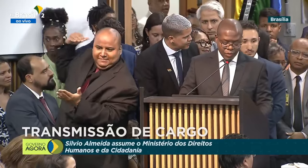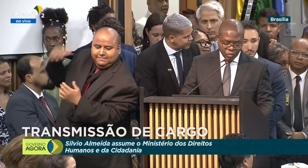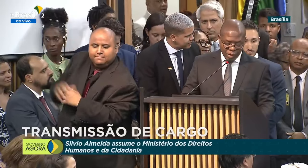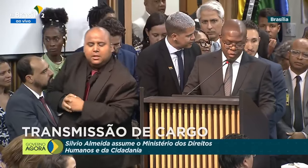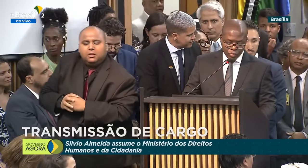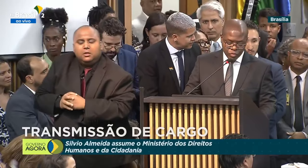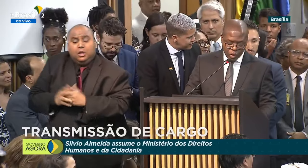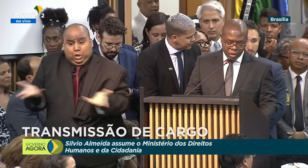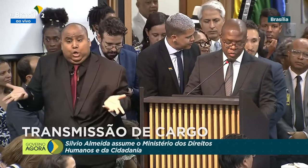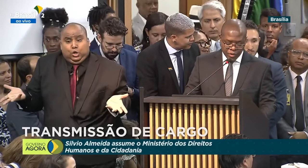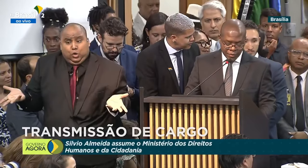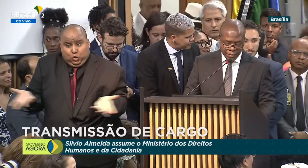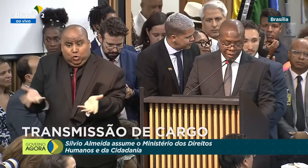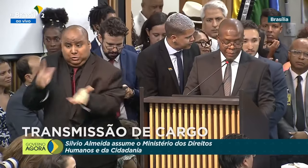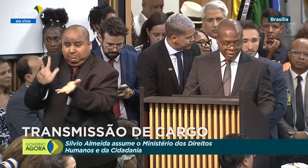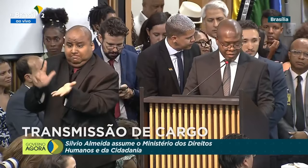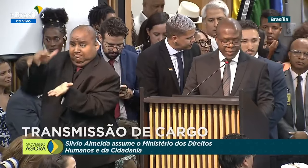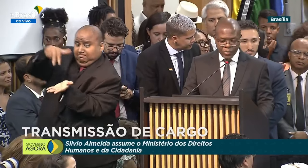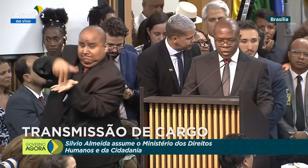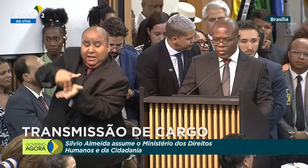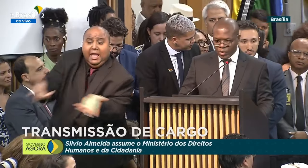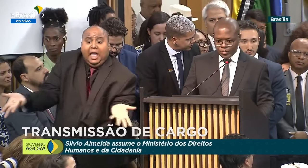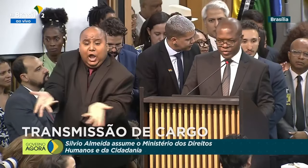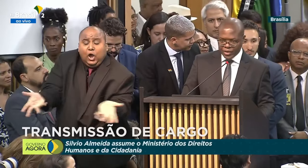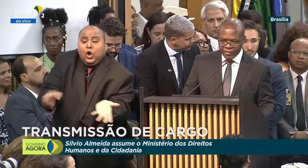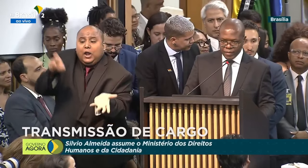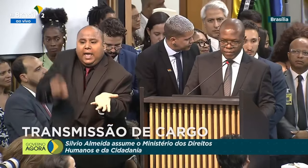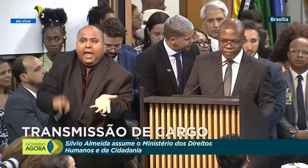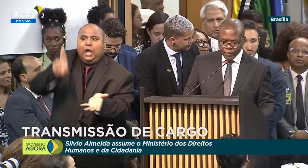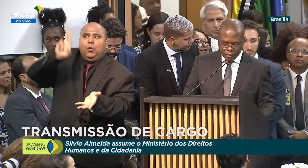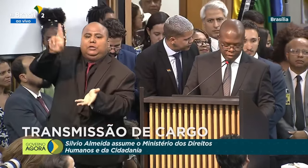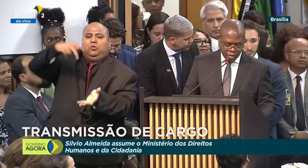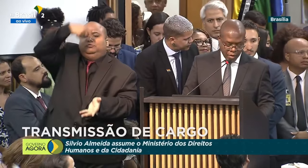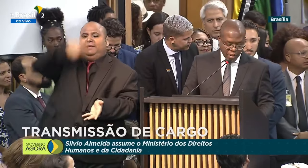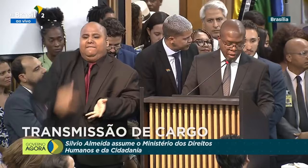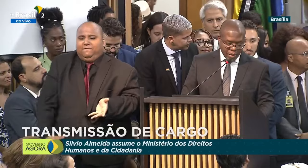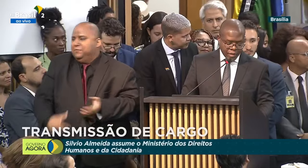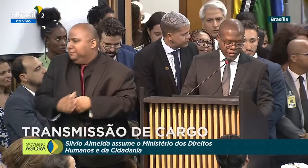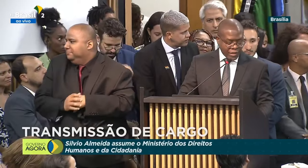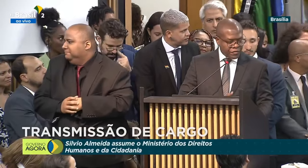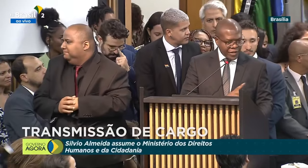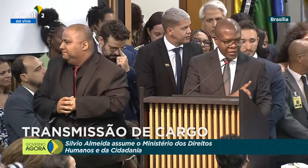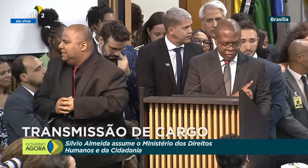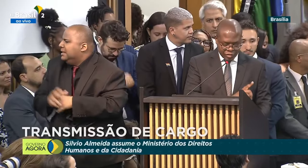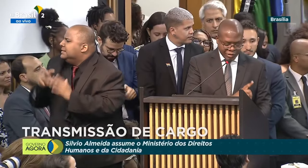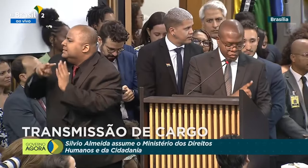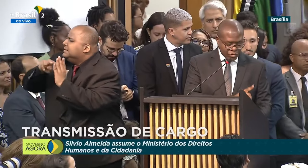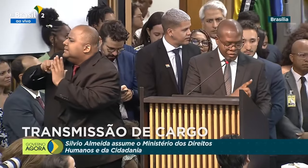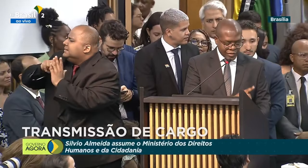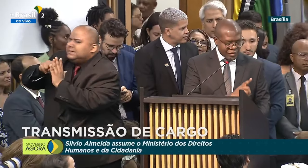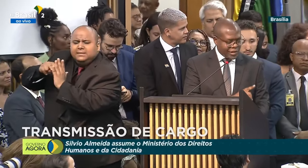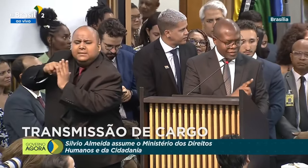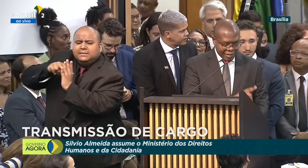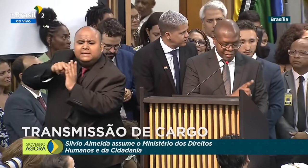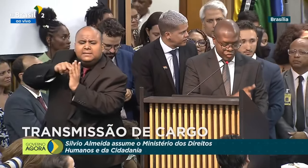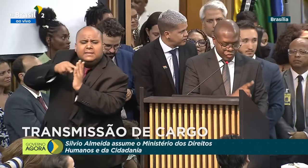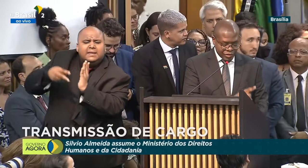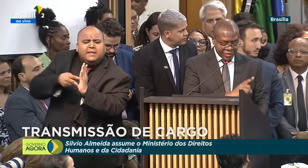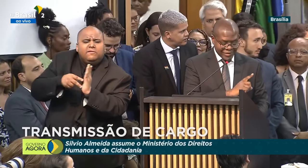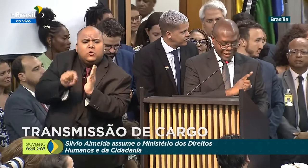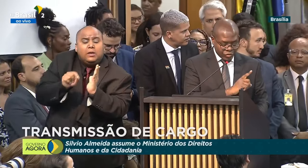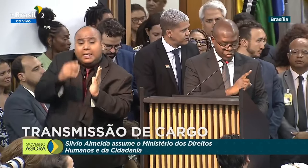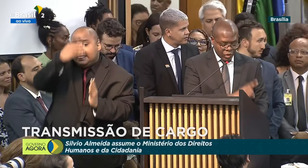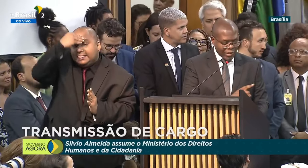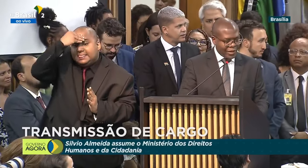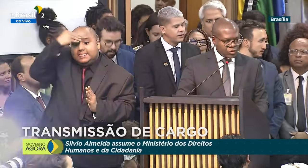espaço pelo qual torna-me a partir de agora uma responsabilidade isso significa dentro outras coisas não esquecer as